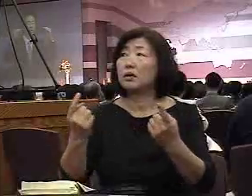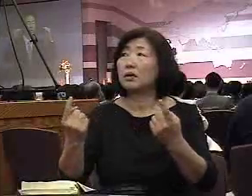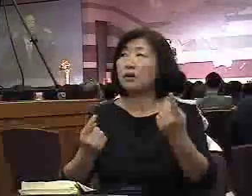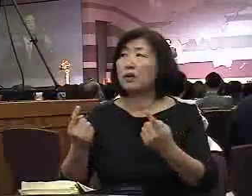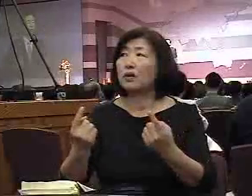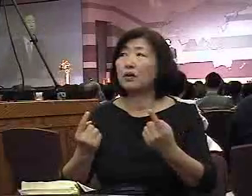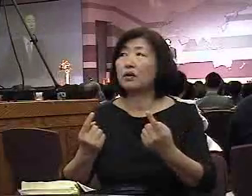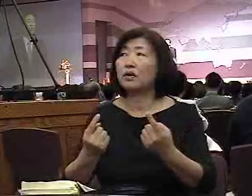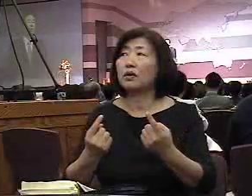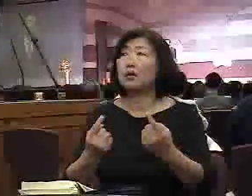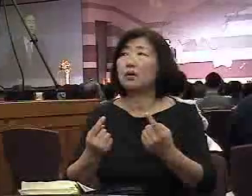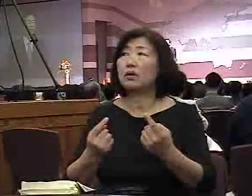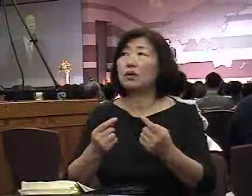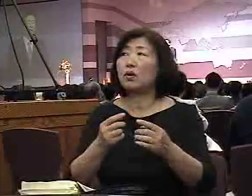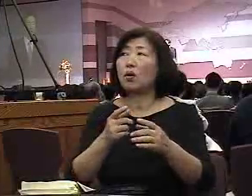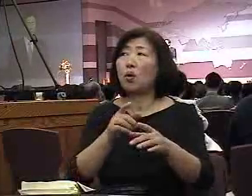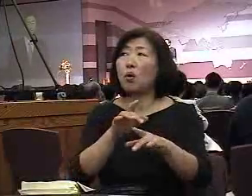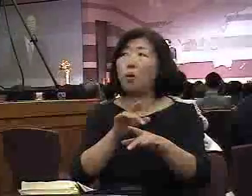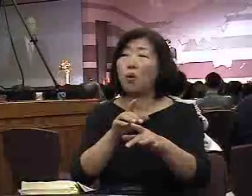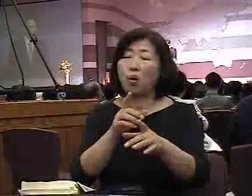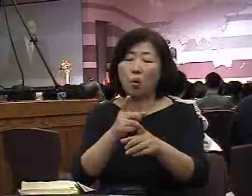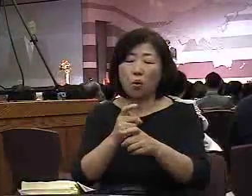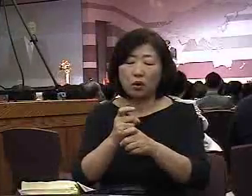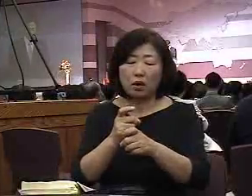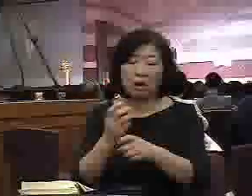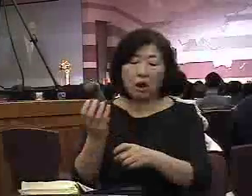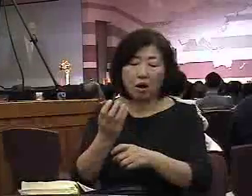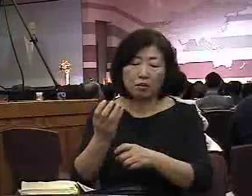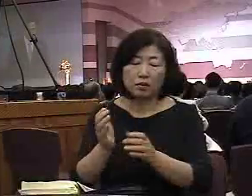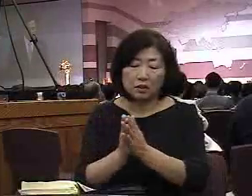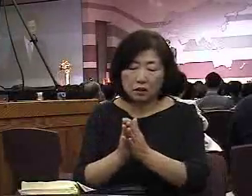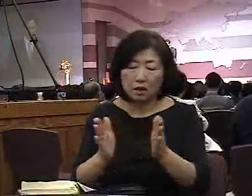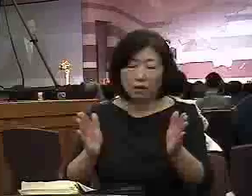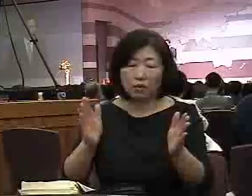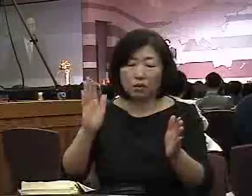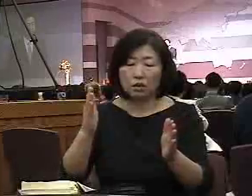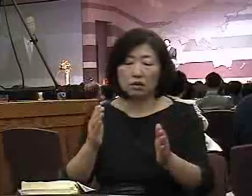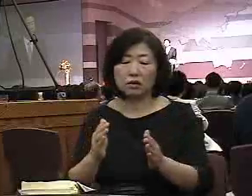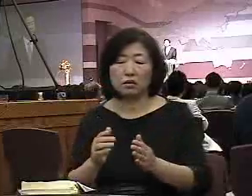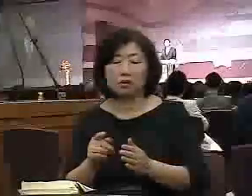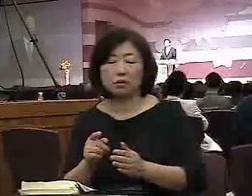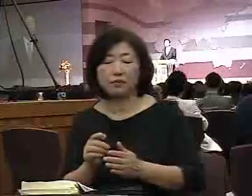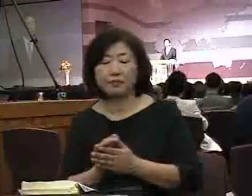지상에서 가장 하늘을 둔 원수가 되는 그런 아픔이 여기서 시작을 되었다는 것입니다.